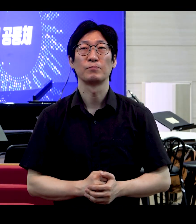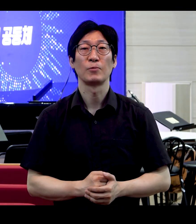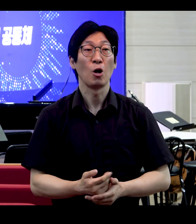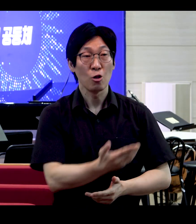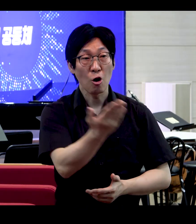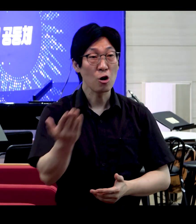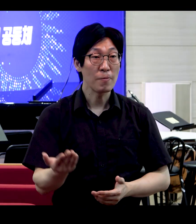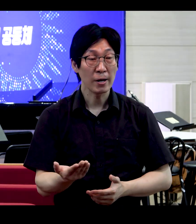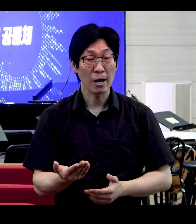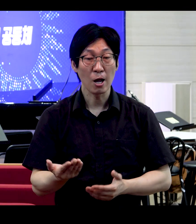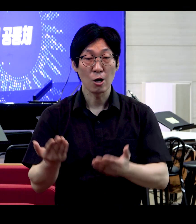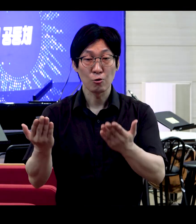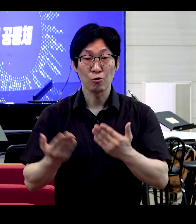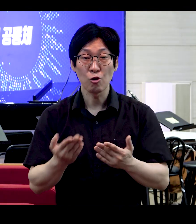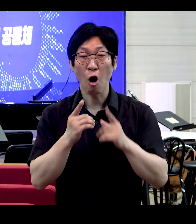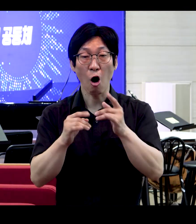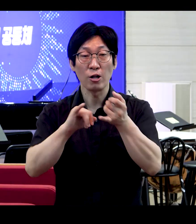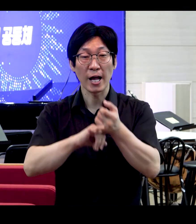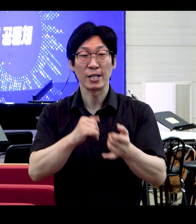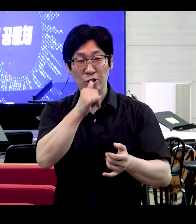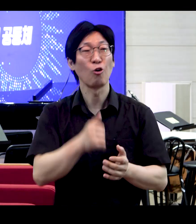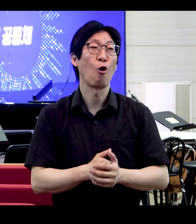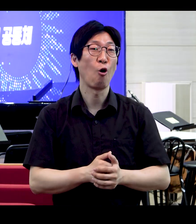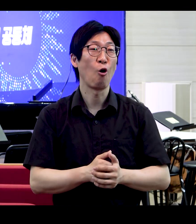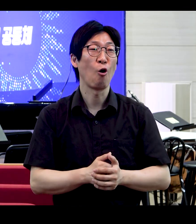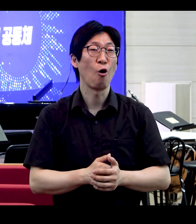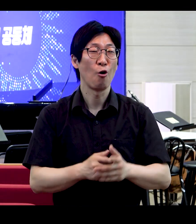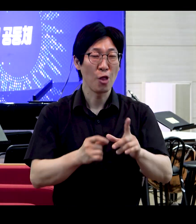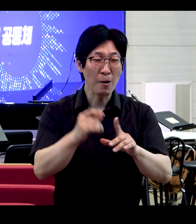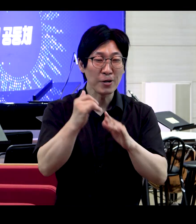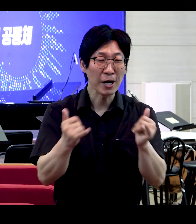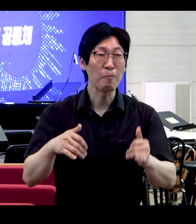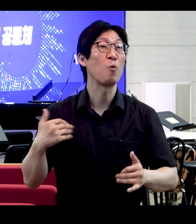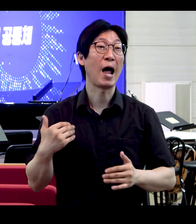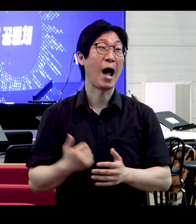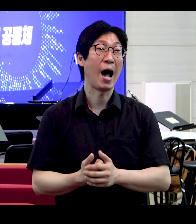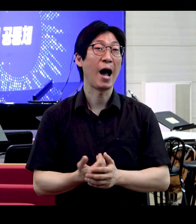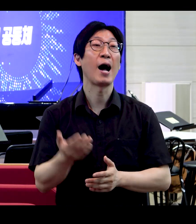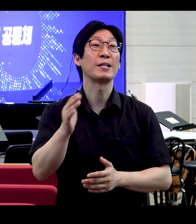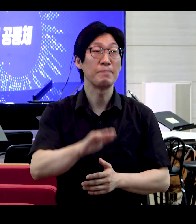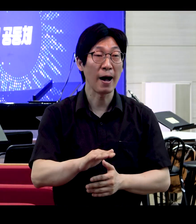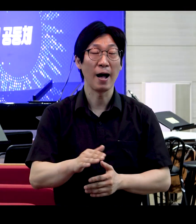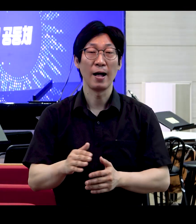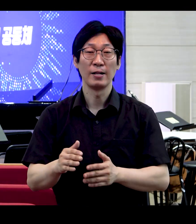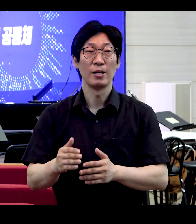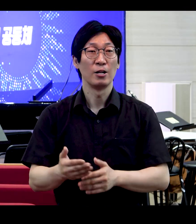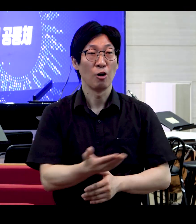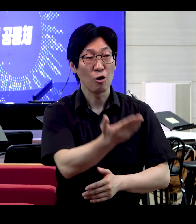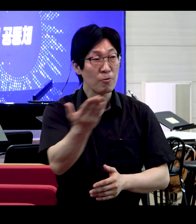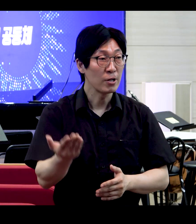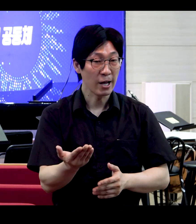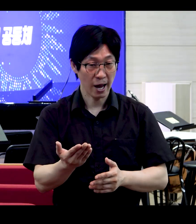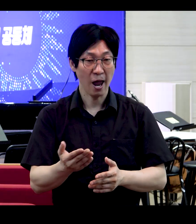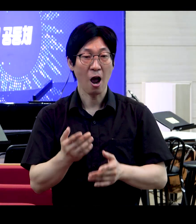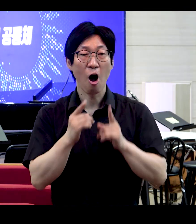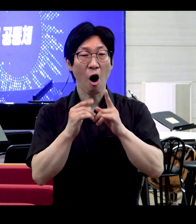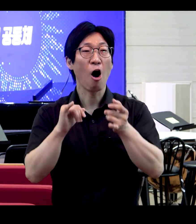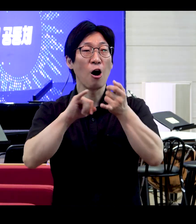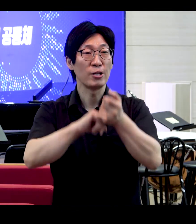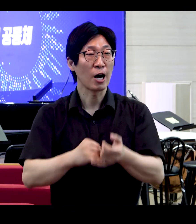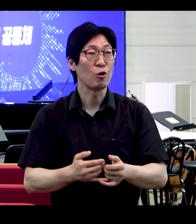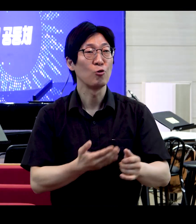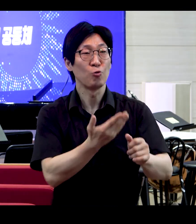우리한테 주신 언약이 있어야, 많은 사람들은 언약이 있는지도 몰라요. 그런데 분명히 말합니다. 주신 언약이